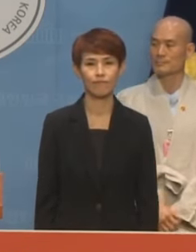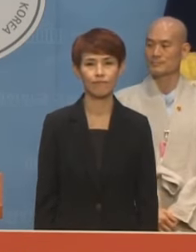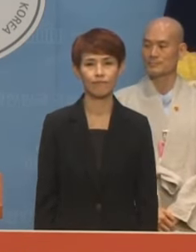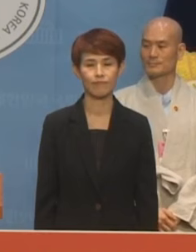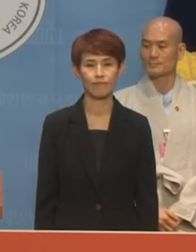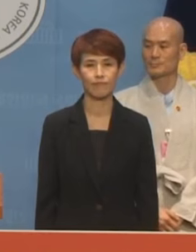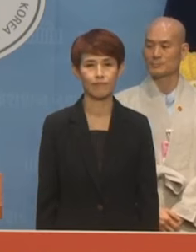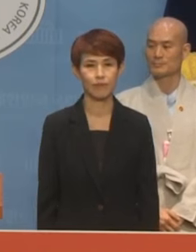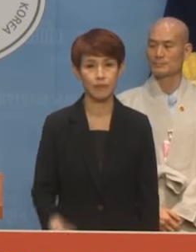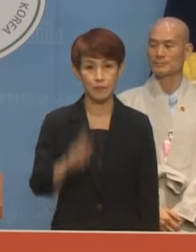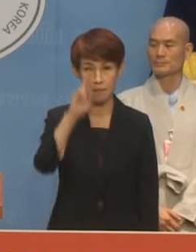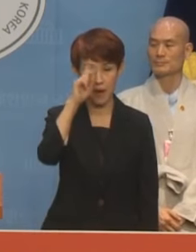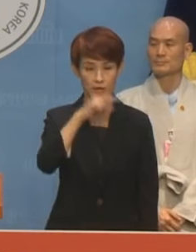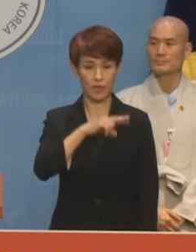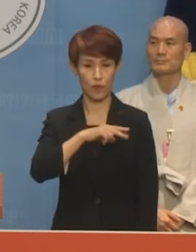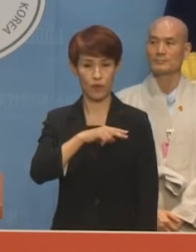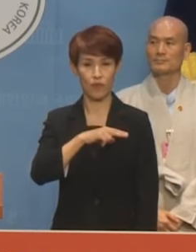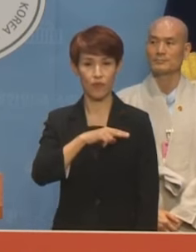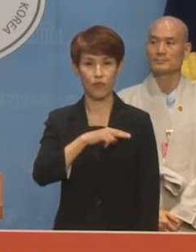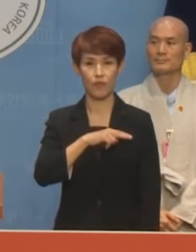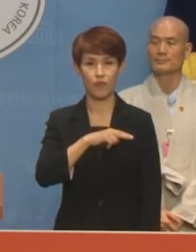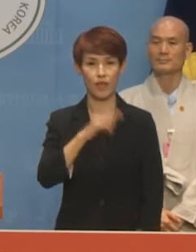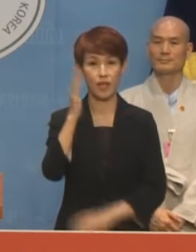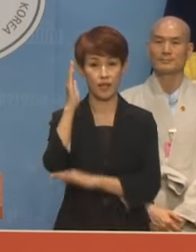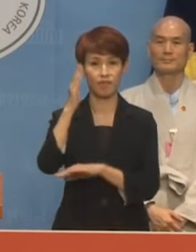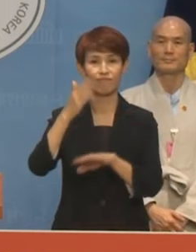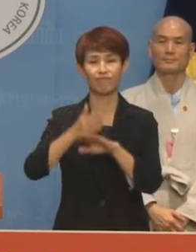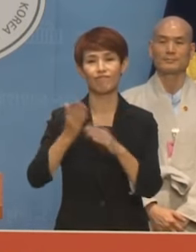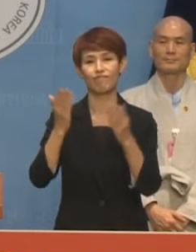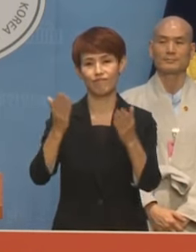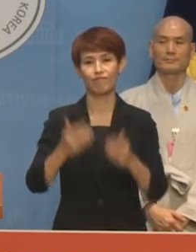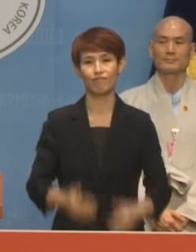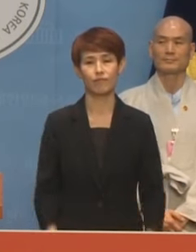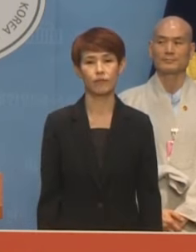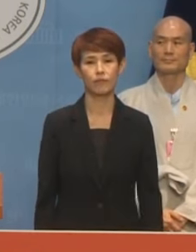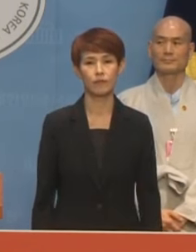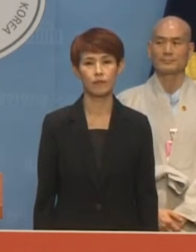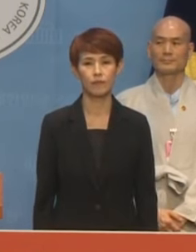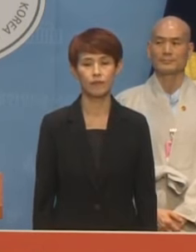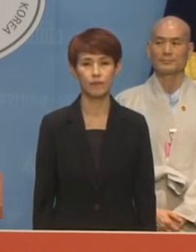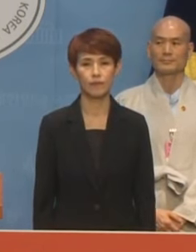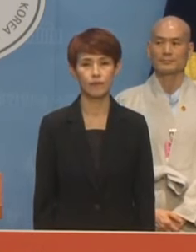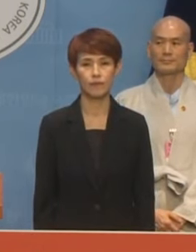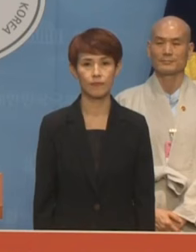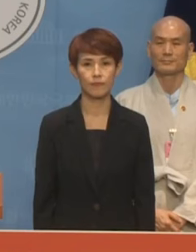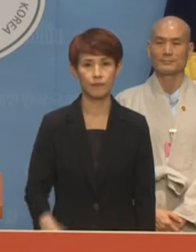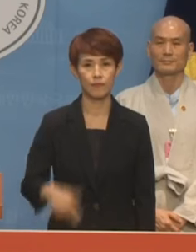네, 박준민 의원님 발언 감사드립니다. 이번에는